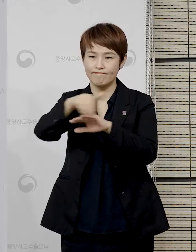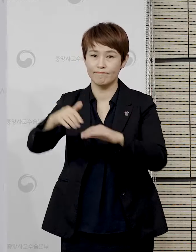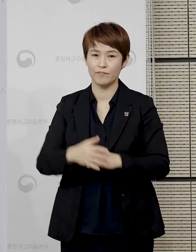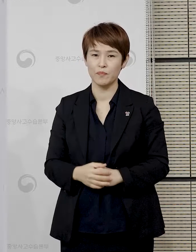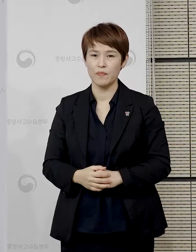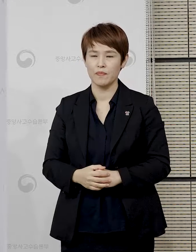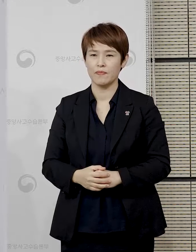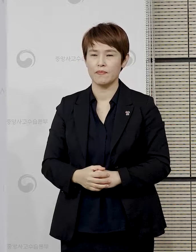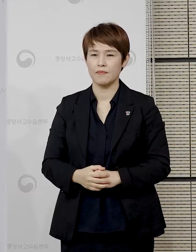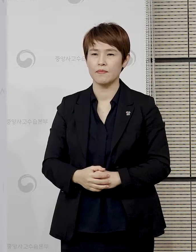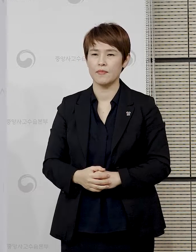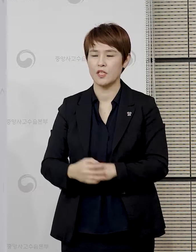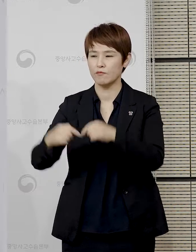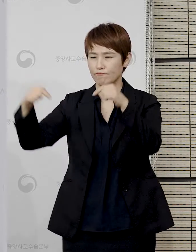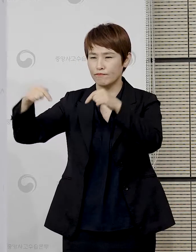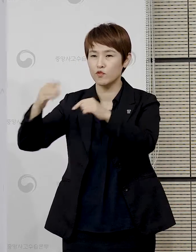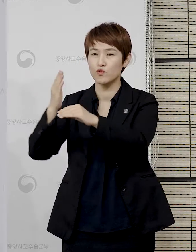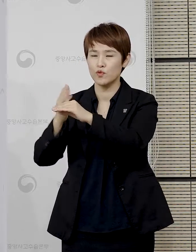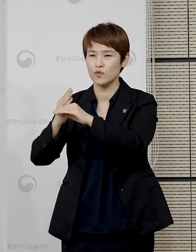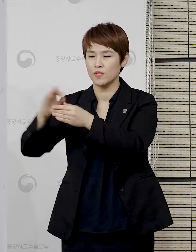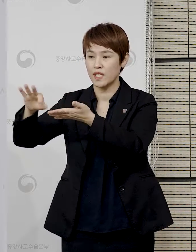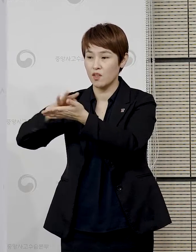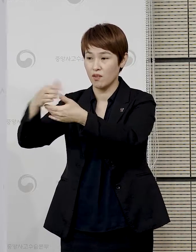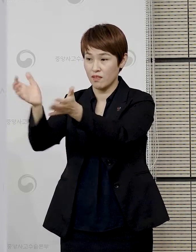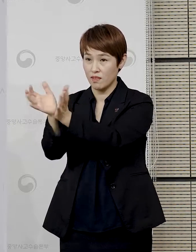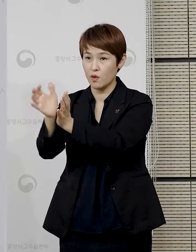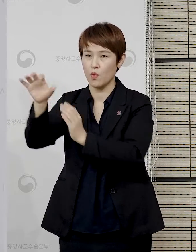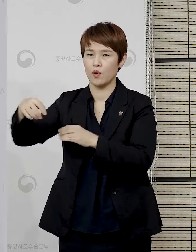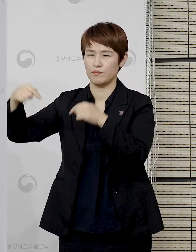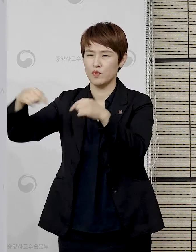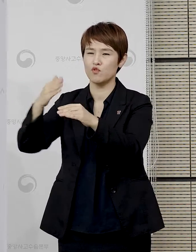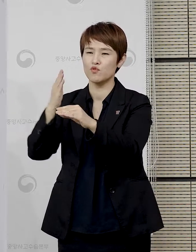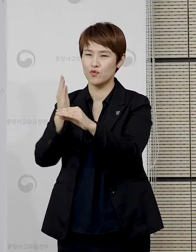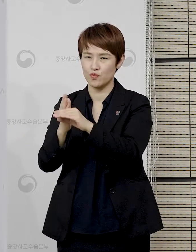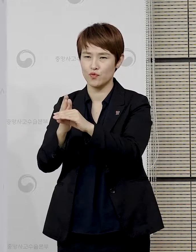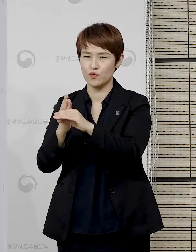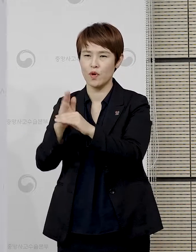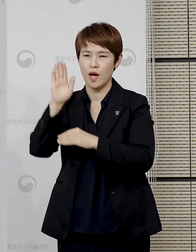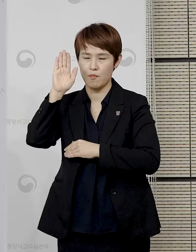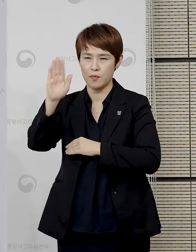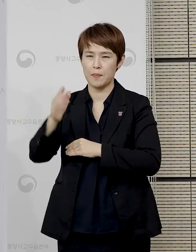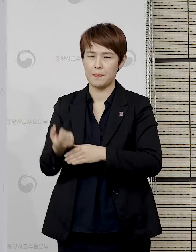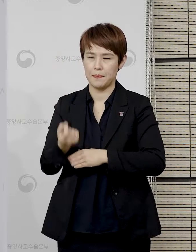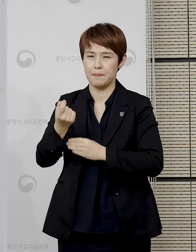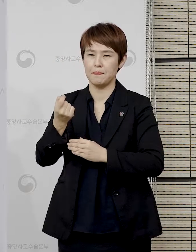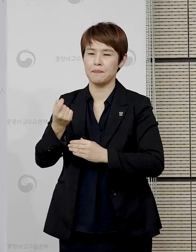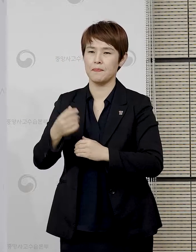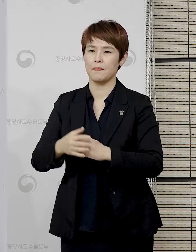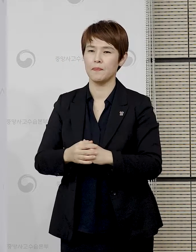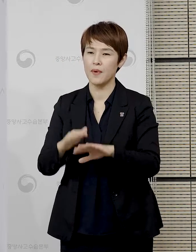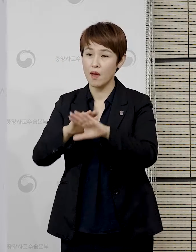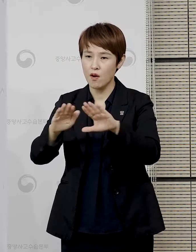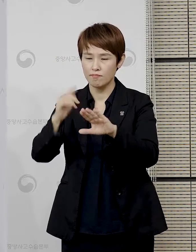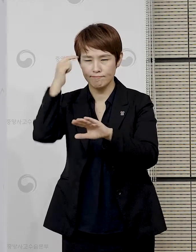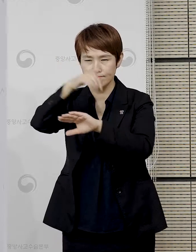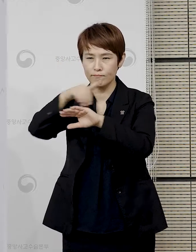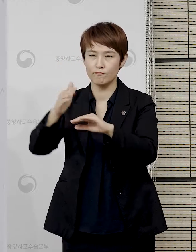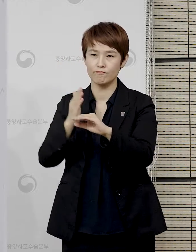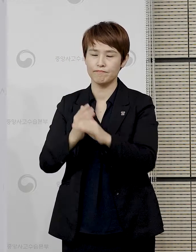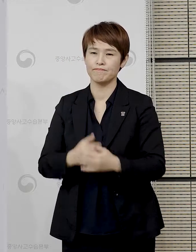현재 재정당국과 협의 중으로 조속한 시일 내에 지원 방안을 확립하여 말씀드리도록 하겠습니다.